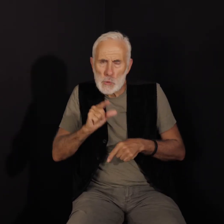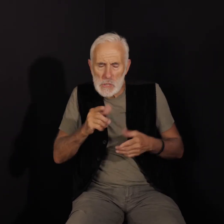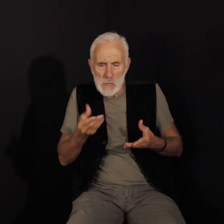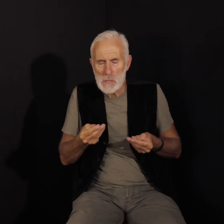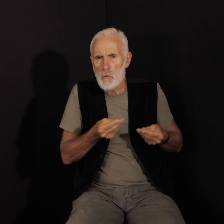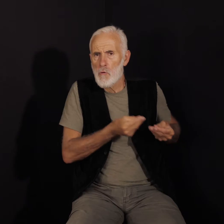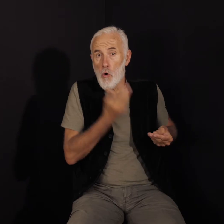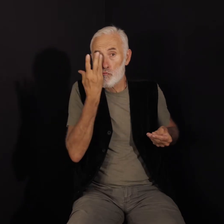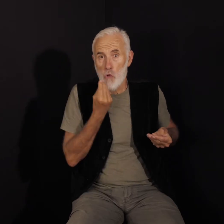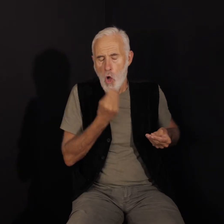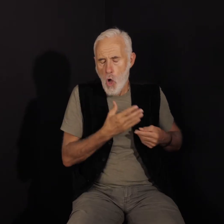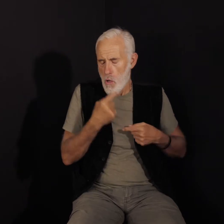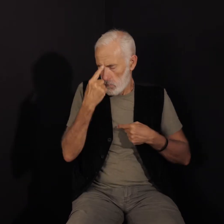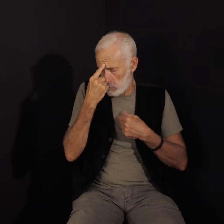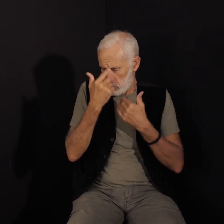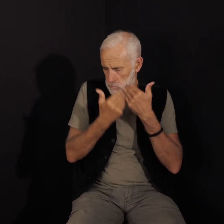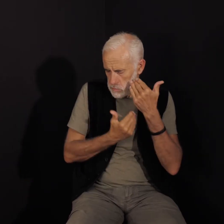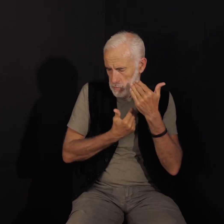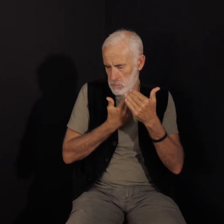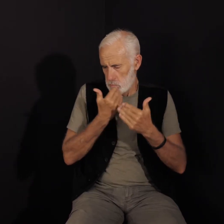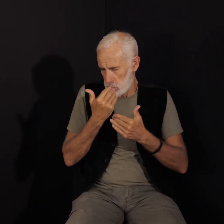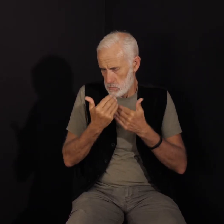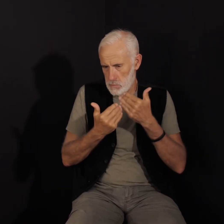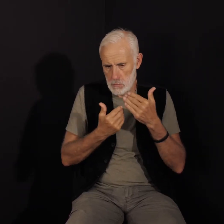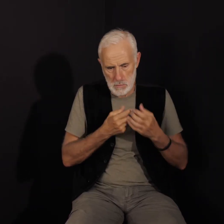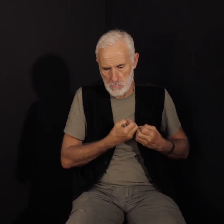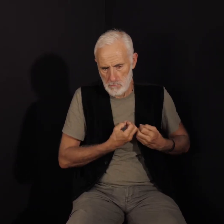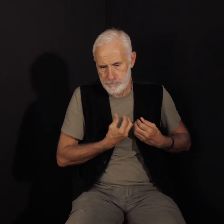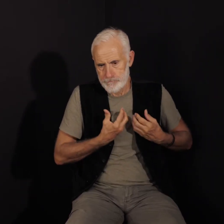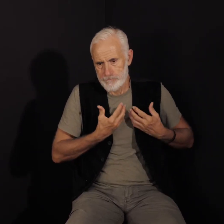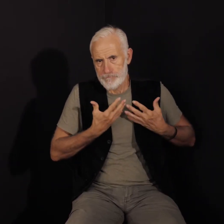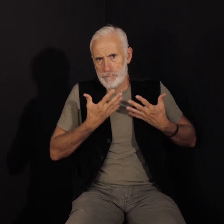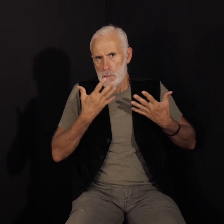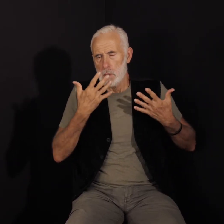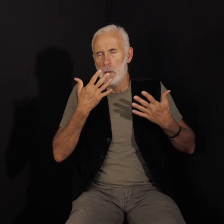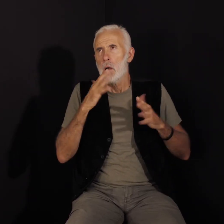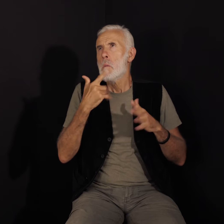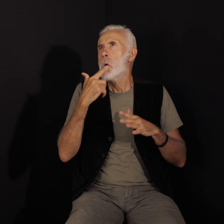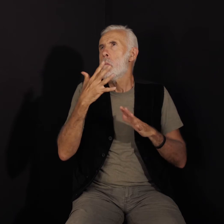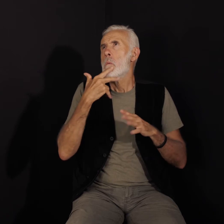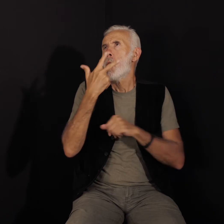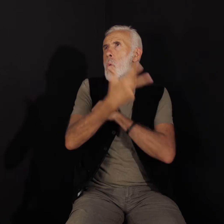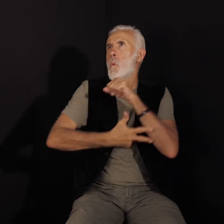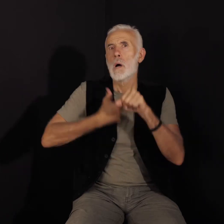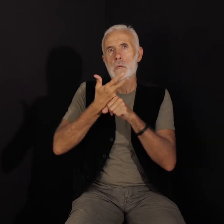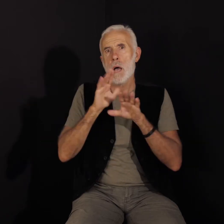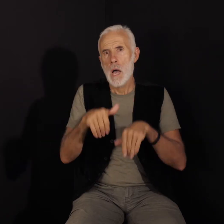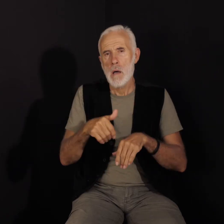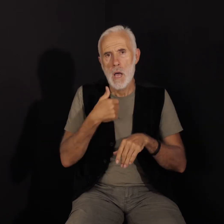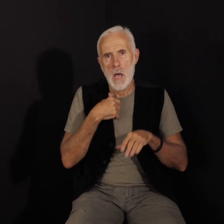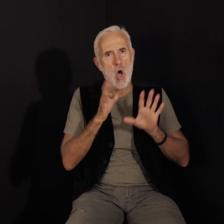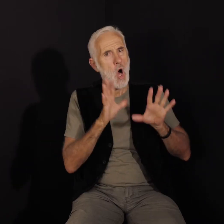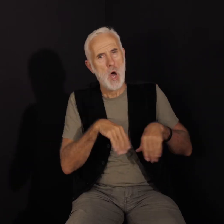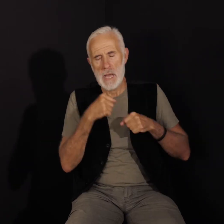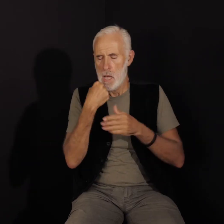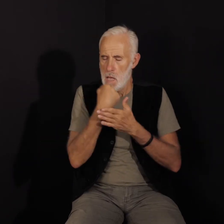en moi pendant plusieurs années. Je me suis mis à l'écrire peut-être trois bonnes années plus tard, et donc ça a donné ce